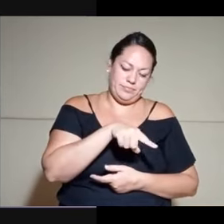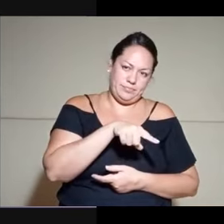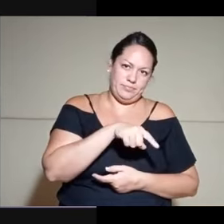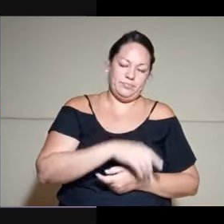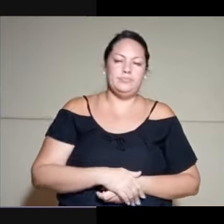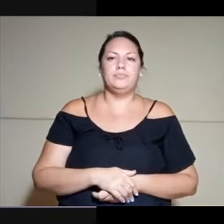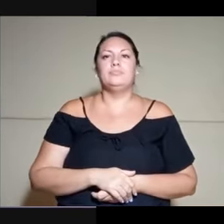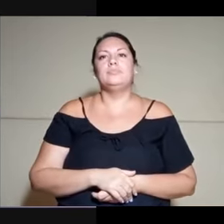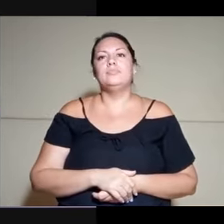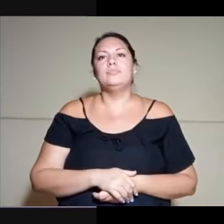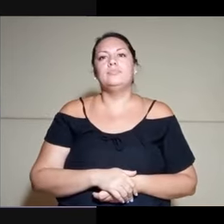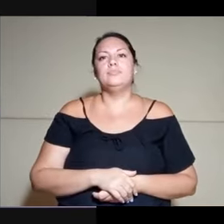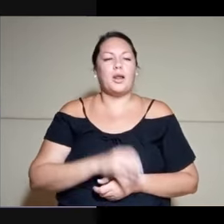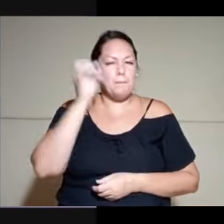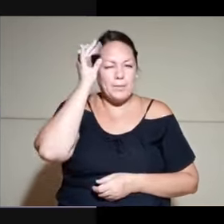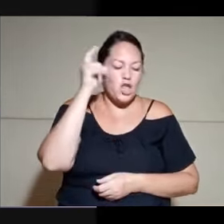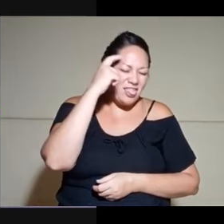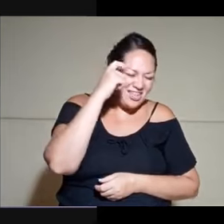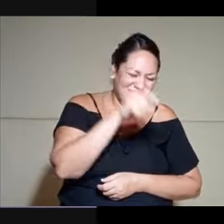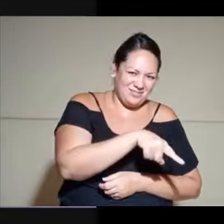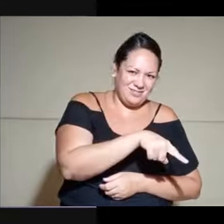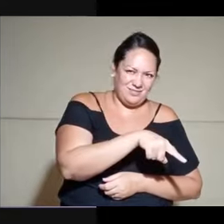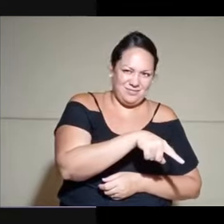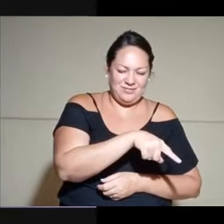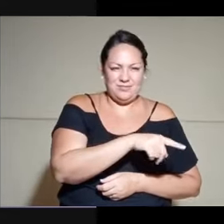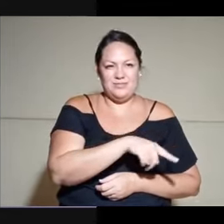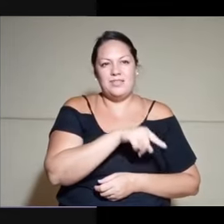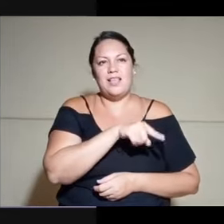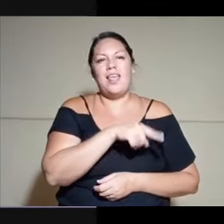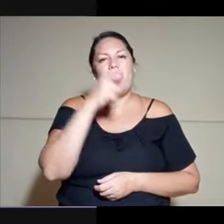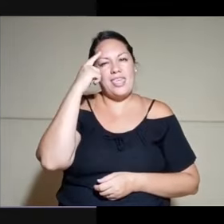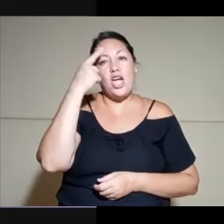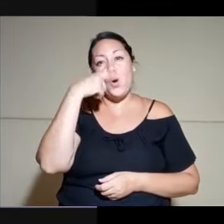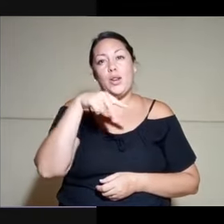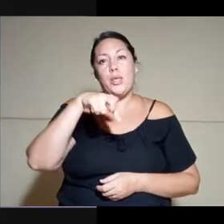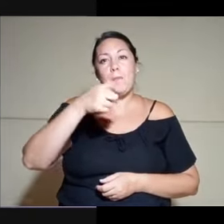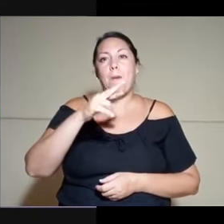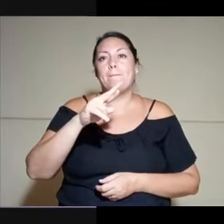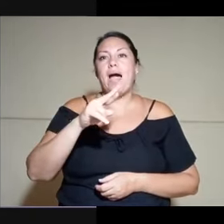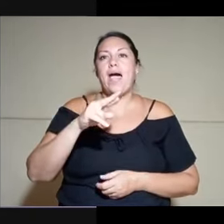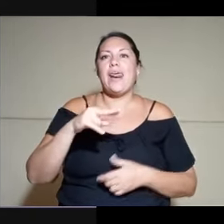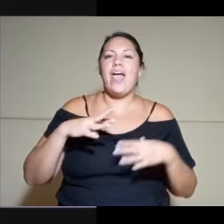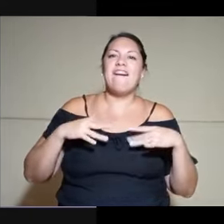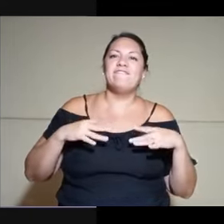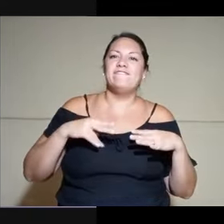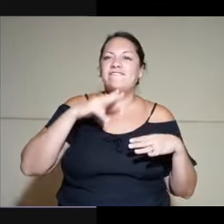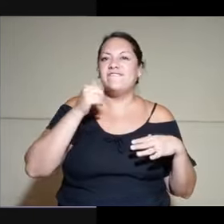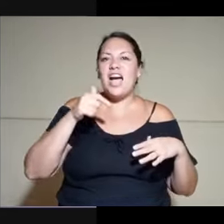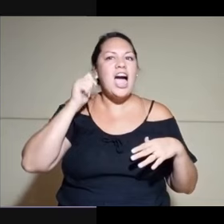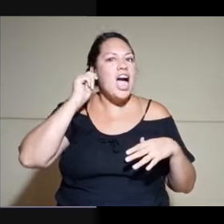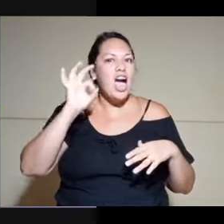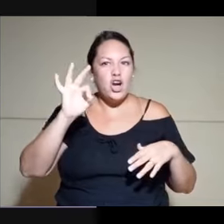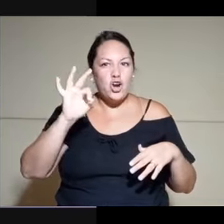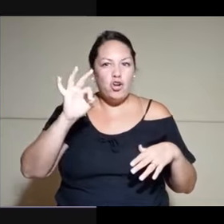Sí, profe. Bien. Y nos queda el último par craneal de este surco bulboprotuberancial, que es el par craneal 10. Que